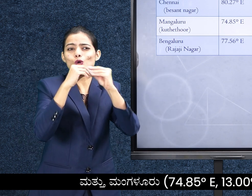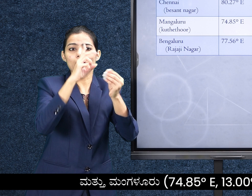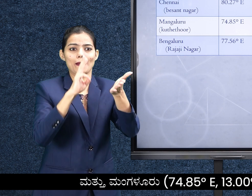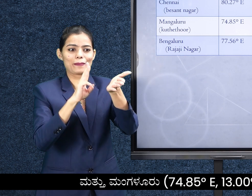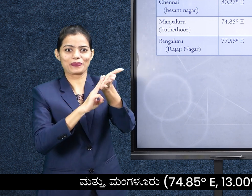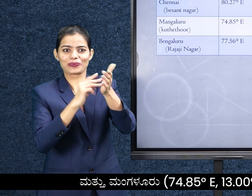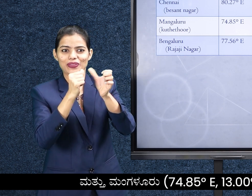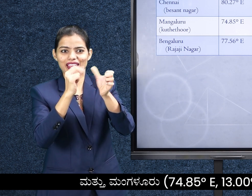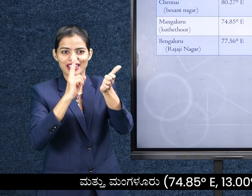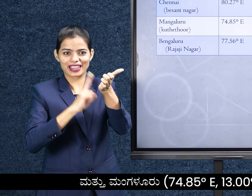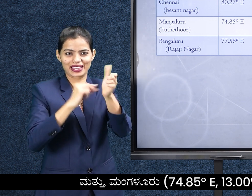74.85 ಡಿಗ್ರಿ E,